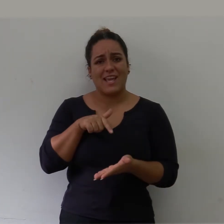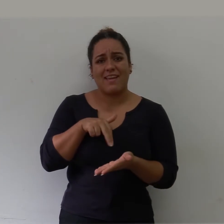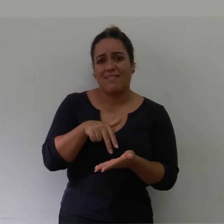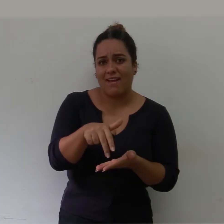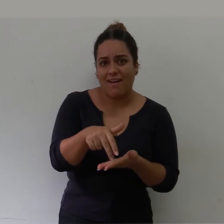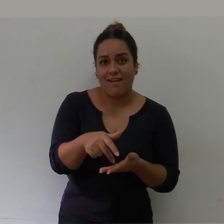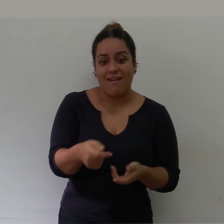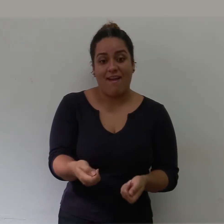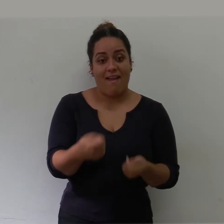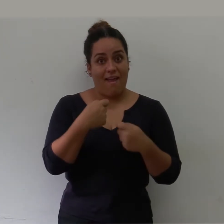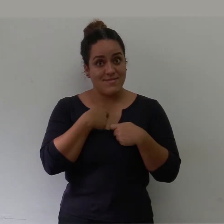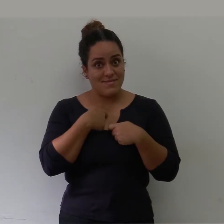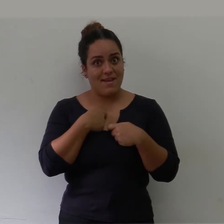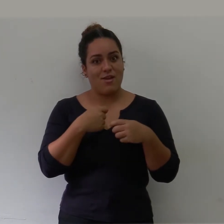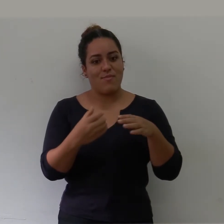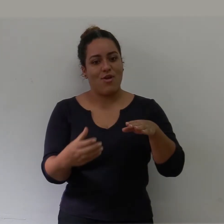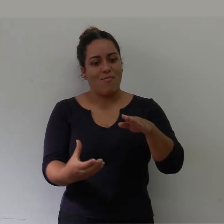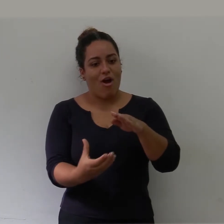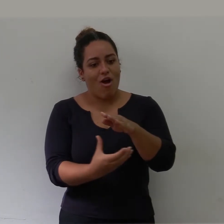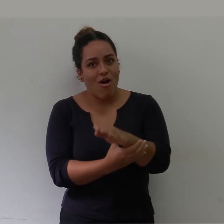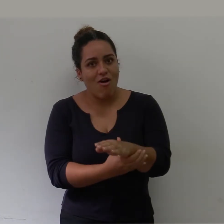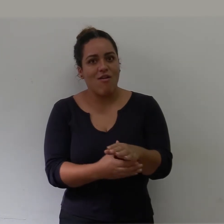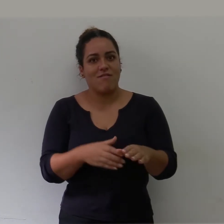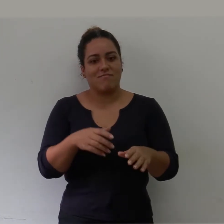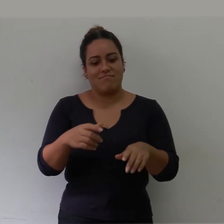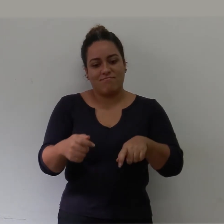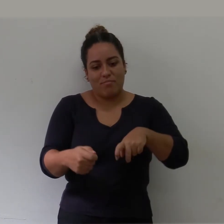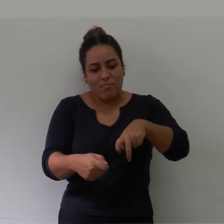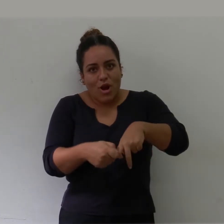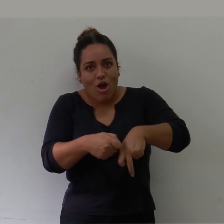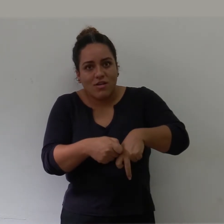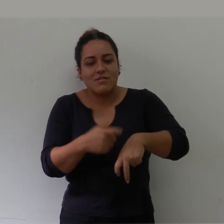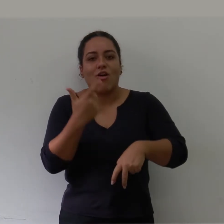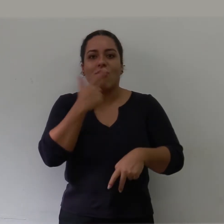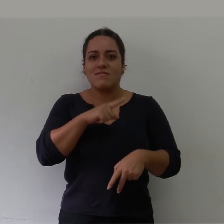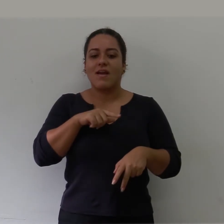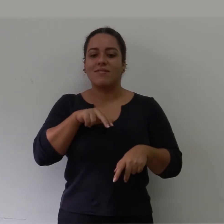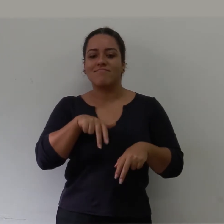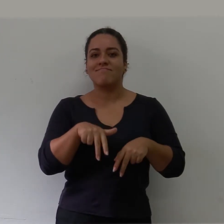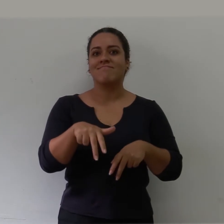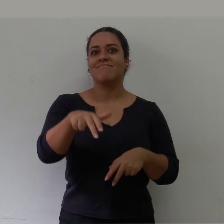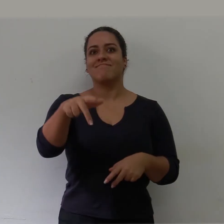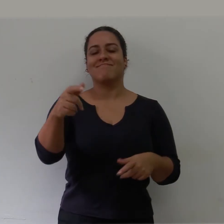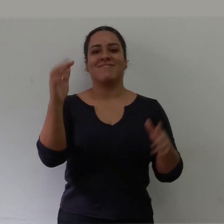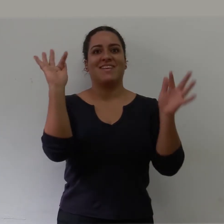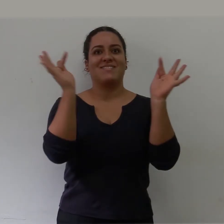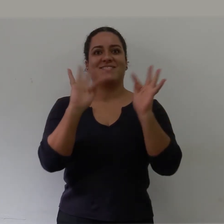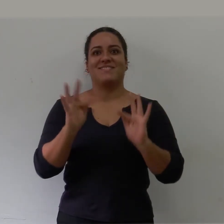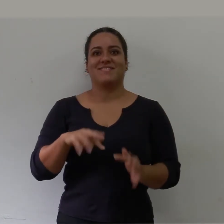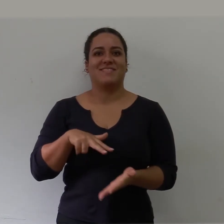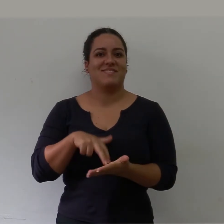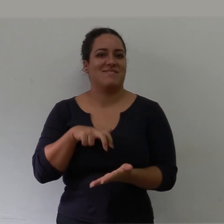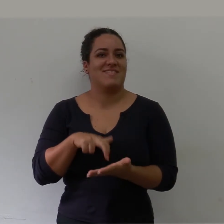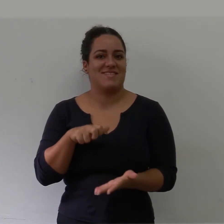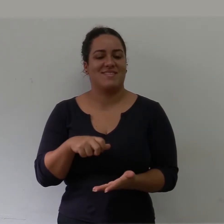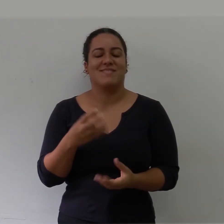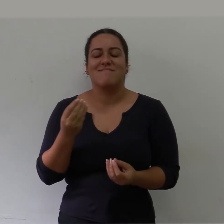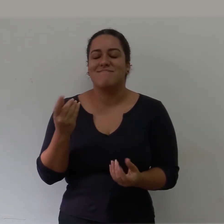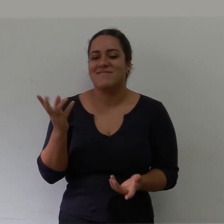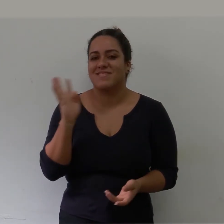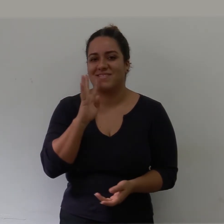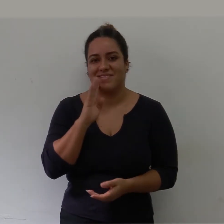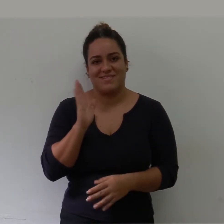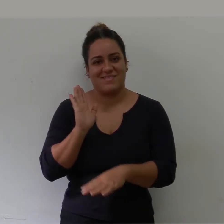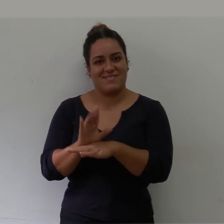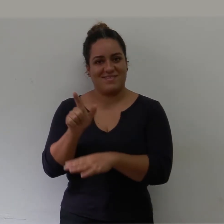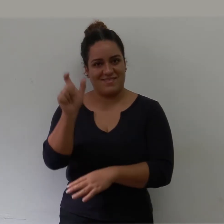recebem uma órtese, recebem uma prótese e saem caminhando, saem felizes. Obviamente que passando por um processo de adaptação a este produto, que também não é